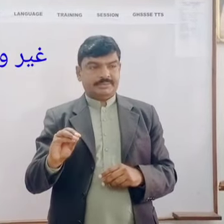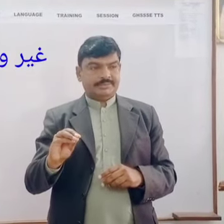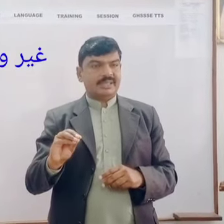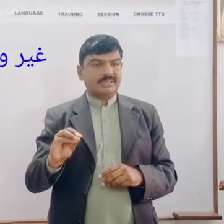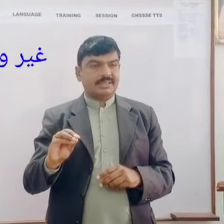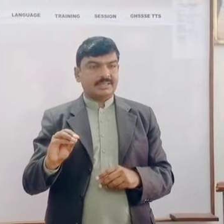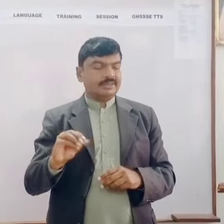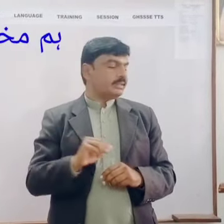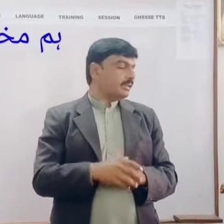है ना।